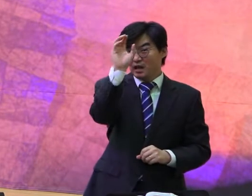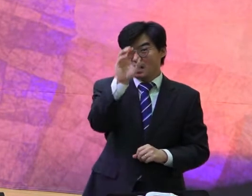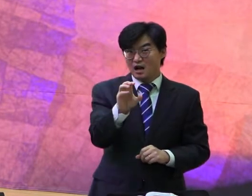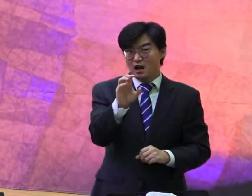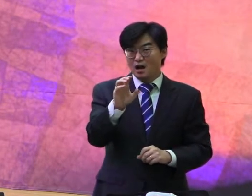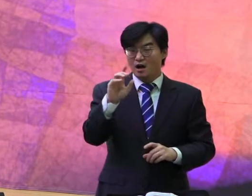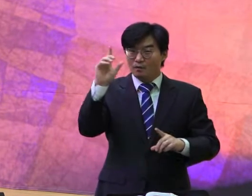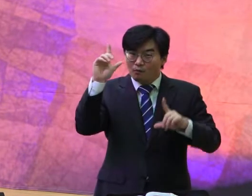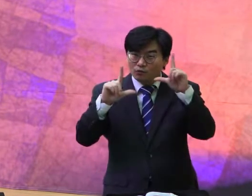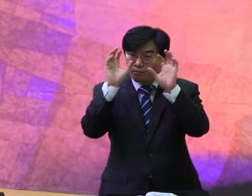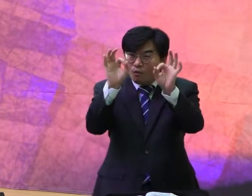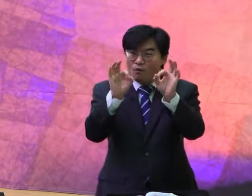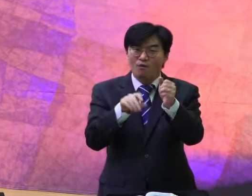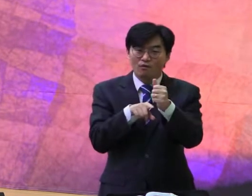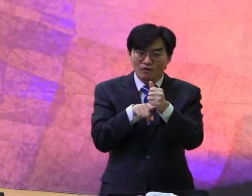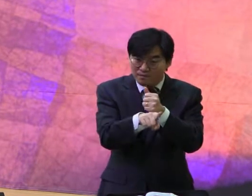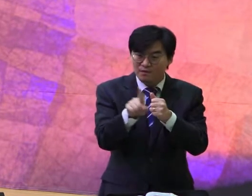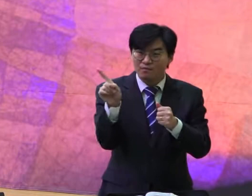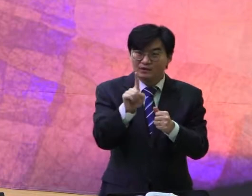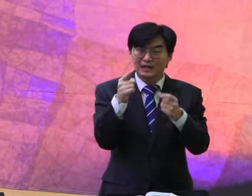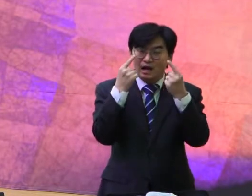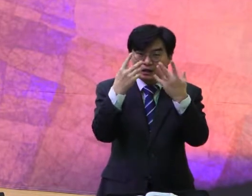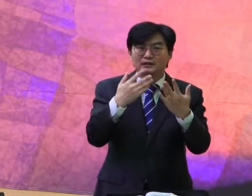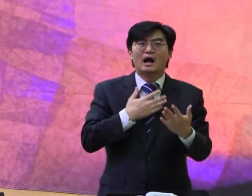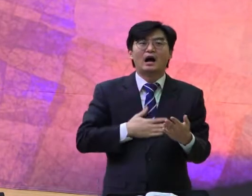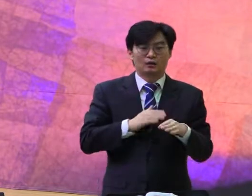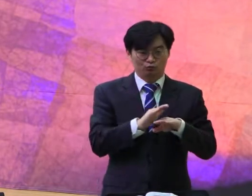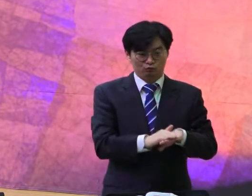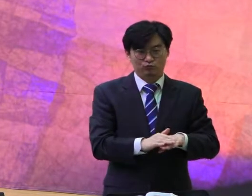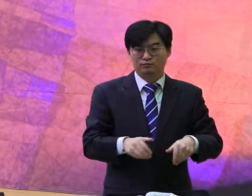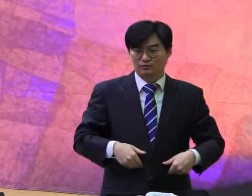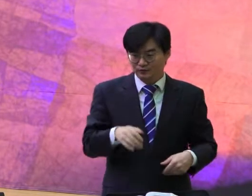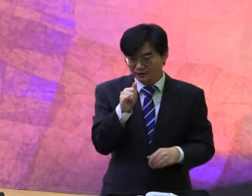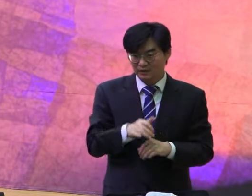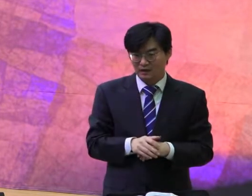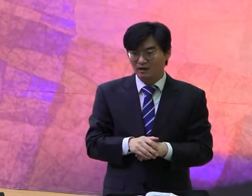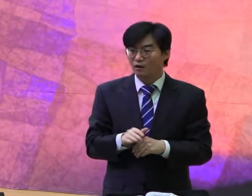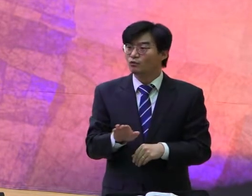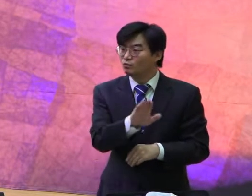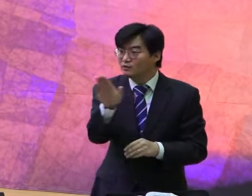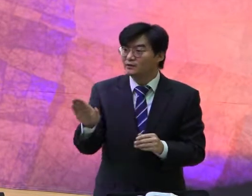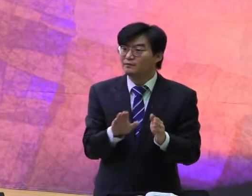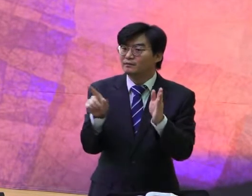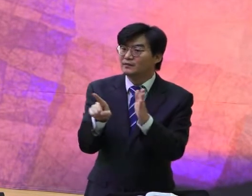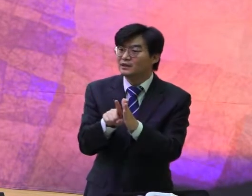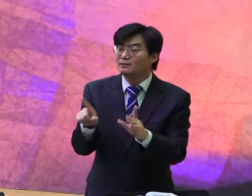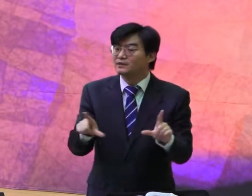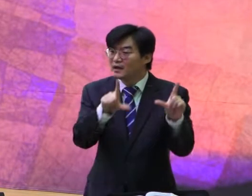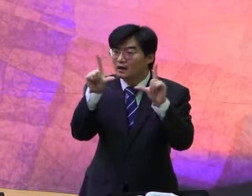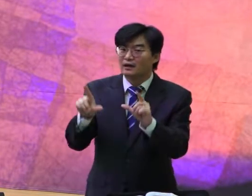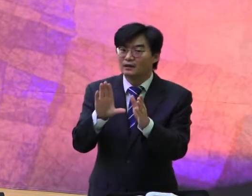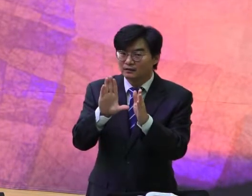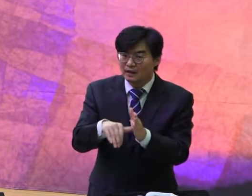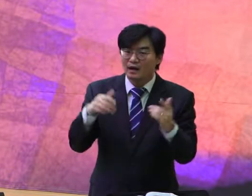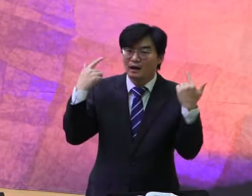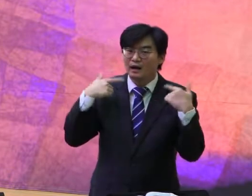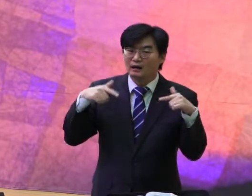있다 하는 것입니다. 우리의 신앙은 그래서 십자가 중심이어야 하고, 우리의 신앙생활은 십자가에 뿌리